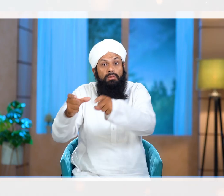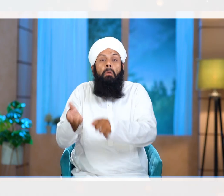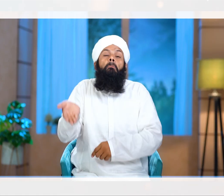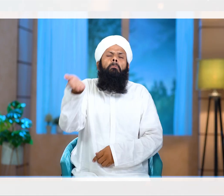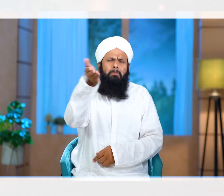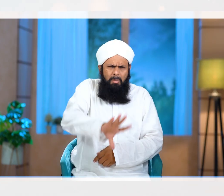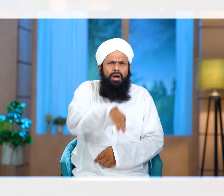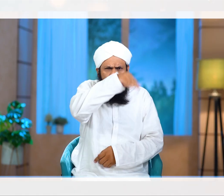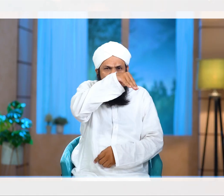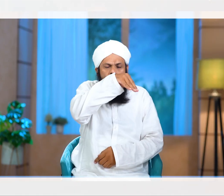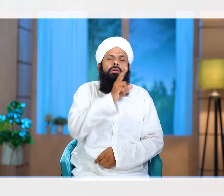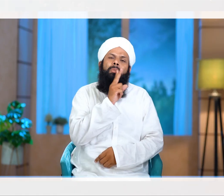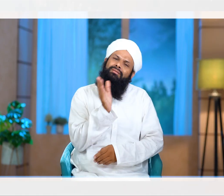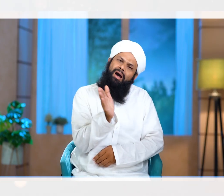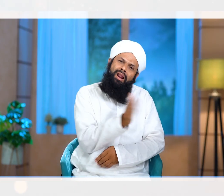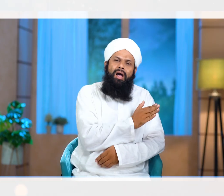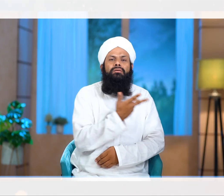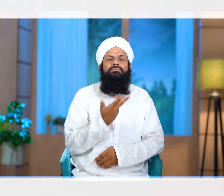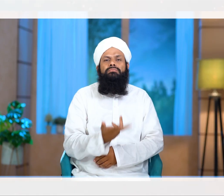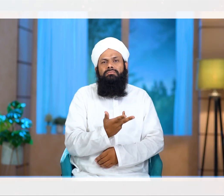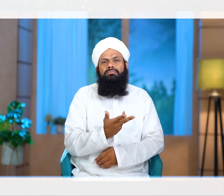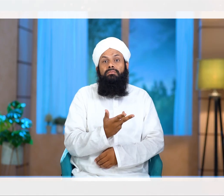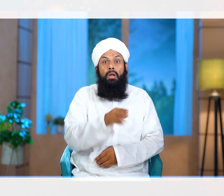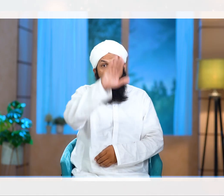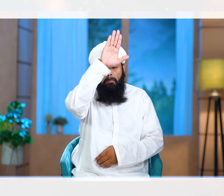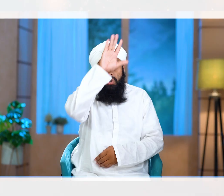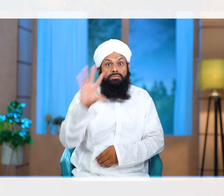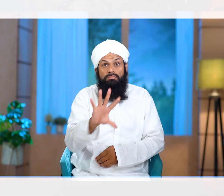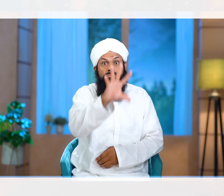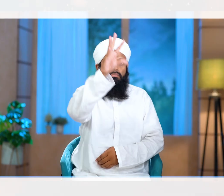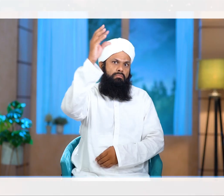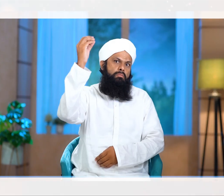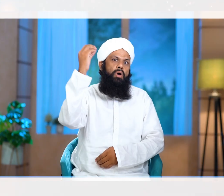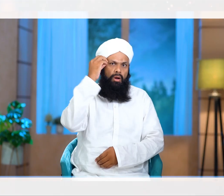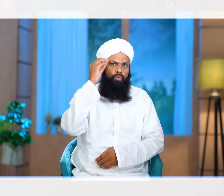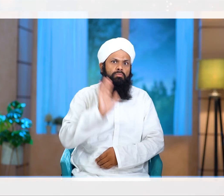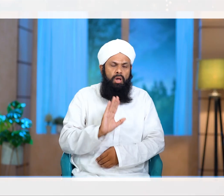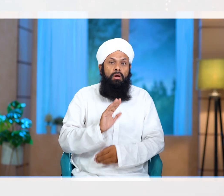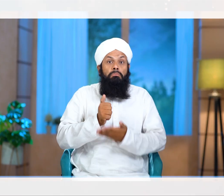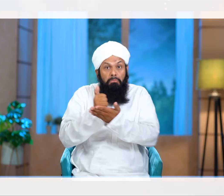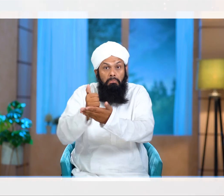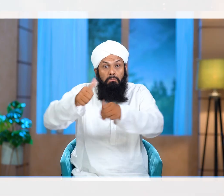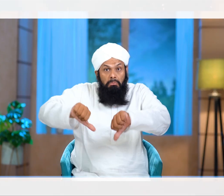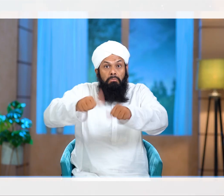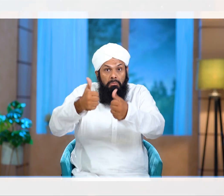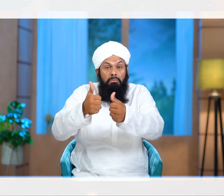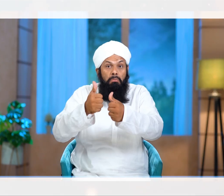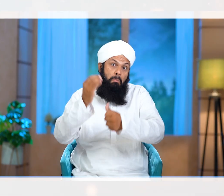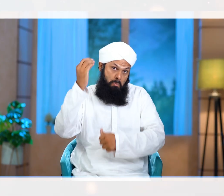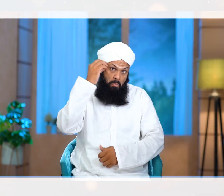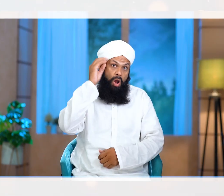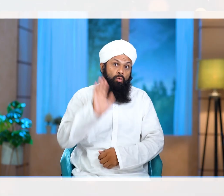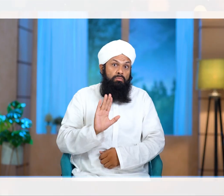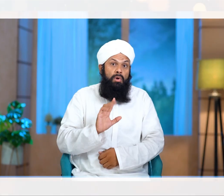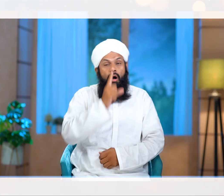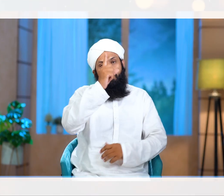اپنے بچوں کو کھلائے، جانوروں کو کھلائے، تو اس کے بعد دیکھتے اس کو ہاتھی دینا ہے کہ نہیں دینا. ایک بادشاہ جو کسی کے حالات کو جانتا